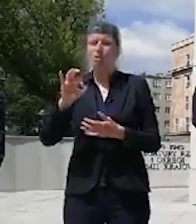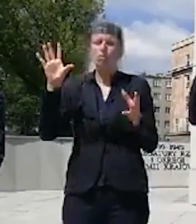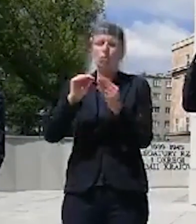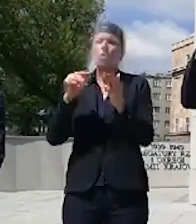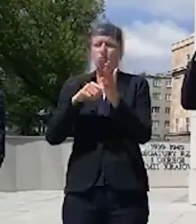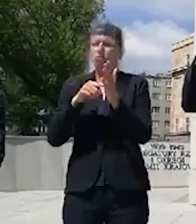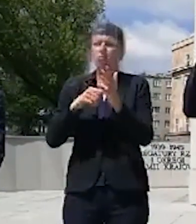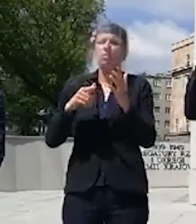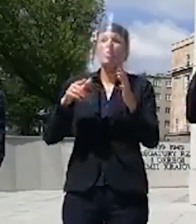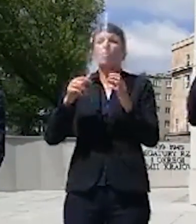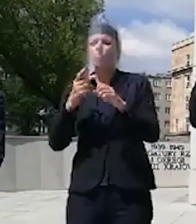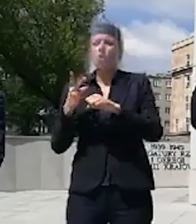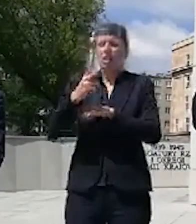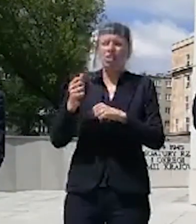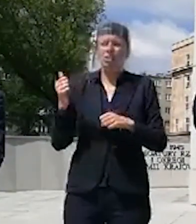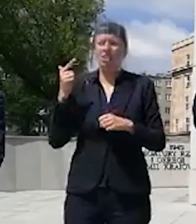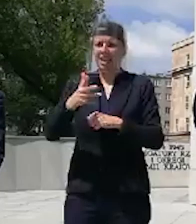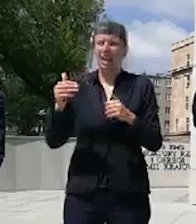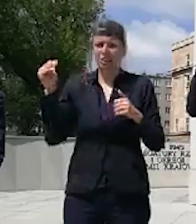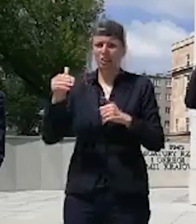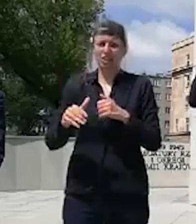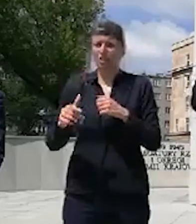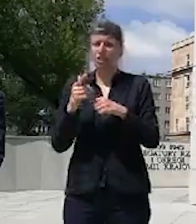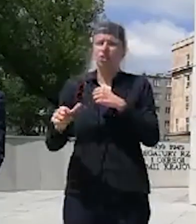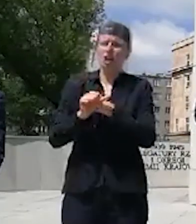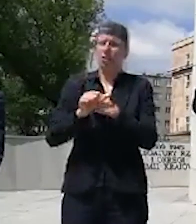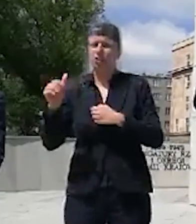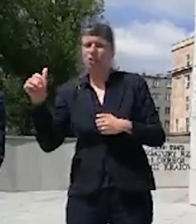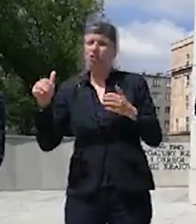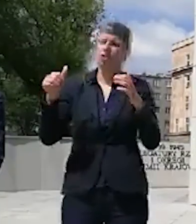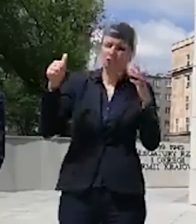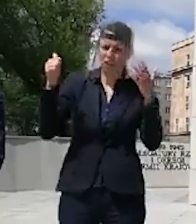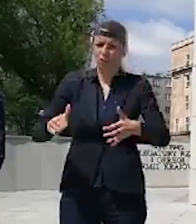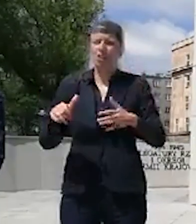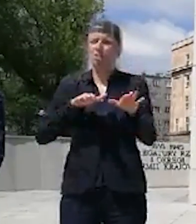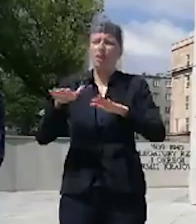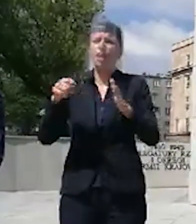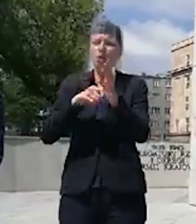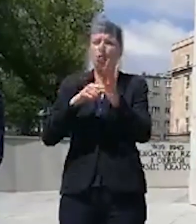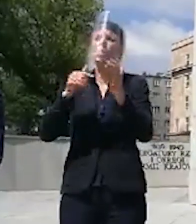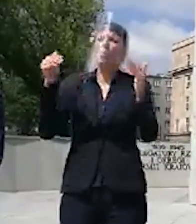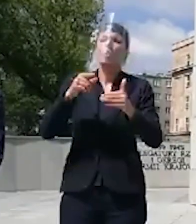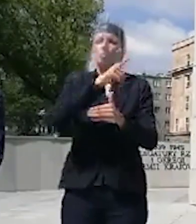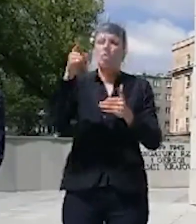eksperci siedzą i szukają dziur, które są w tym systemie, żeby je wskazywać i mówić, słuchajcie, je trzeba zalepić, to nie działa.